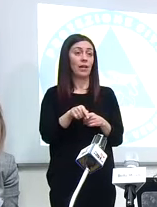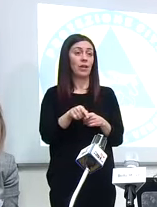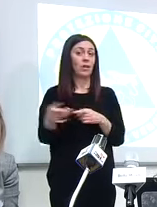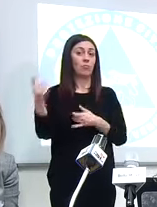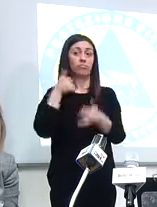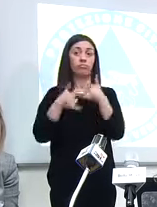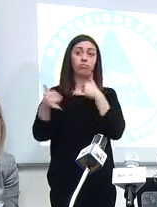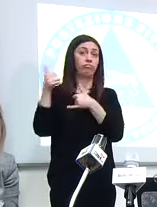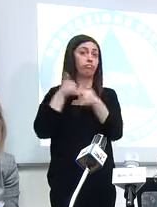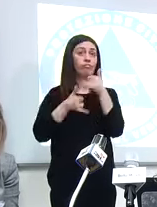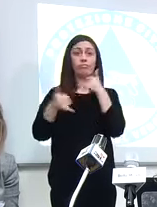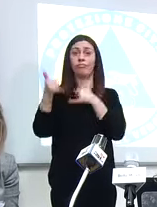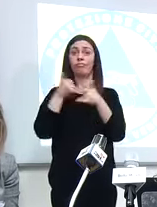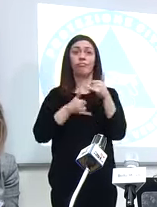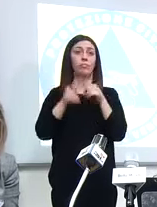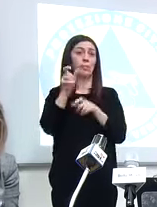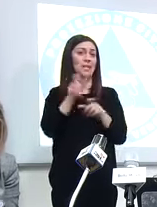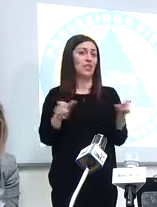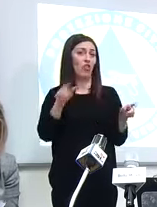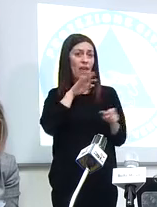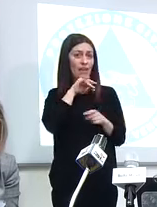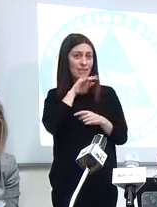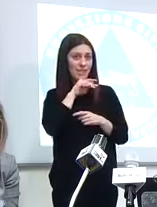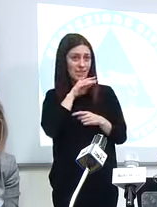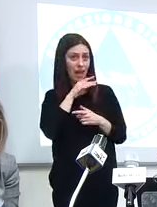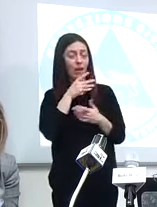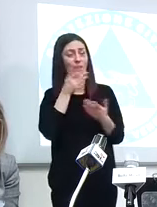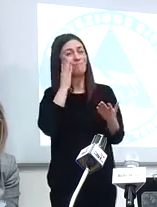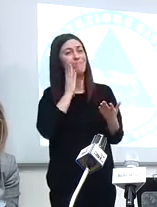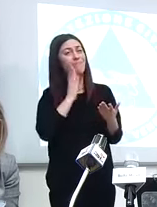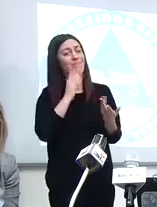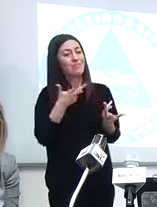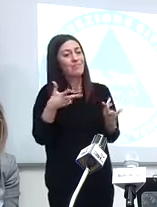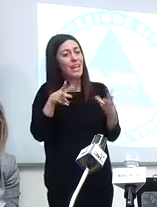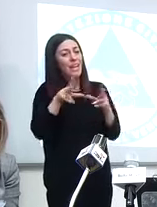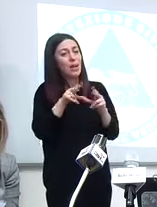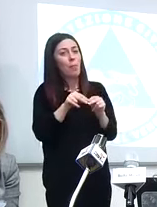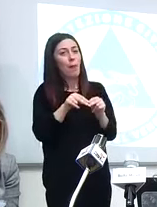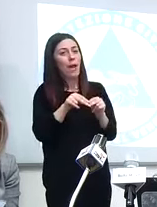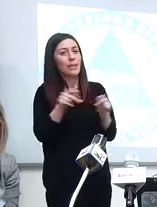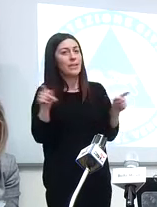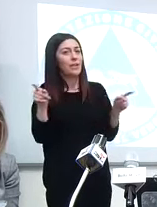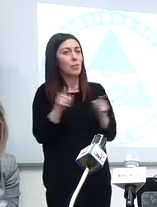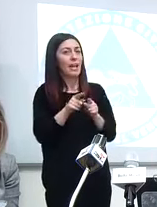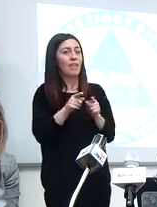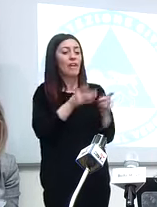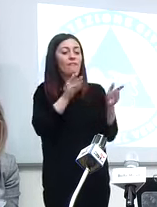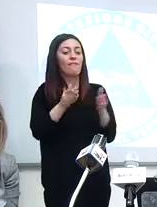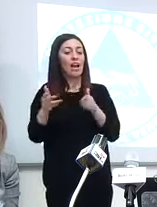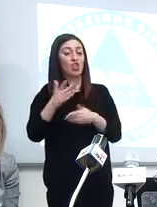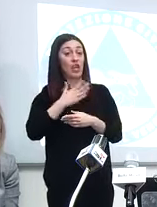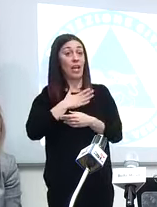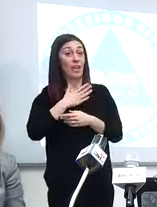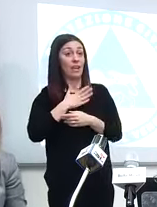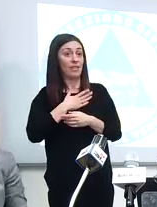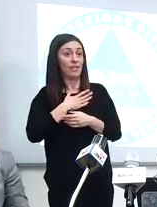soprattutto anziane, se gentilmente potesse ripetere brevemente le fasce d'età e il percorso vaccinale in modo